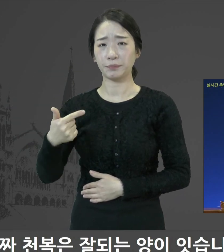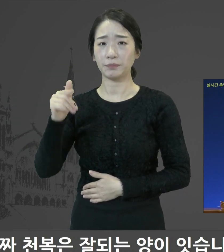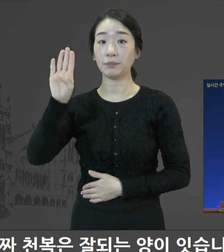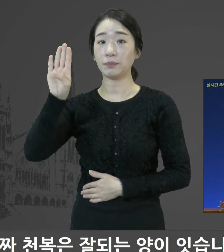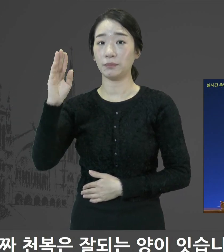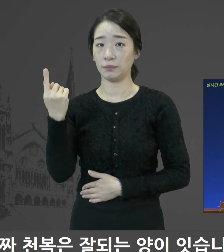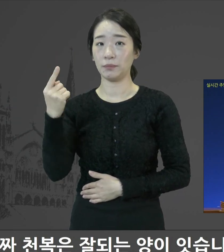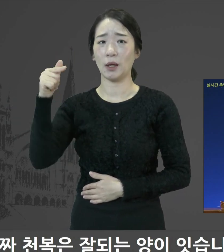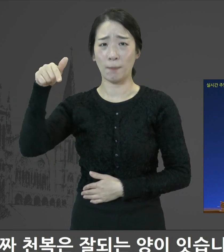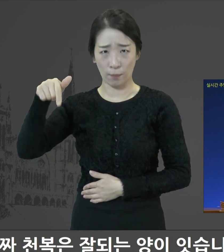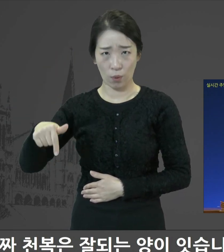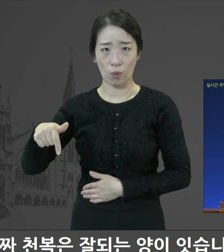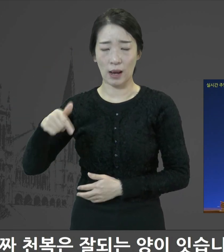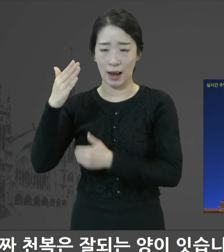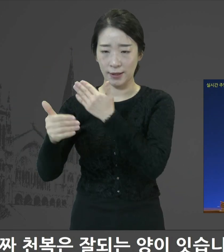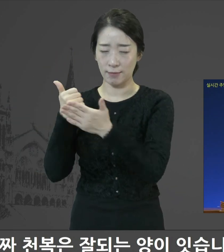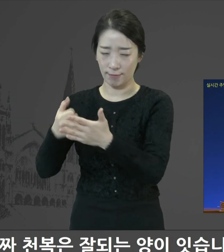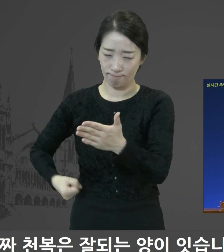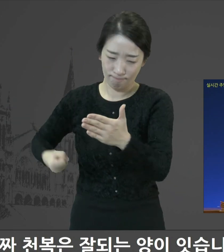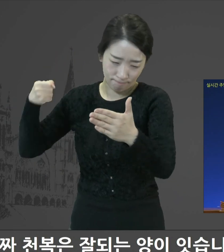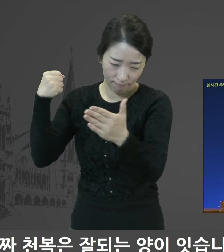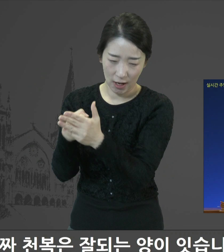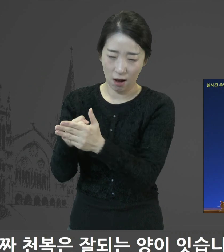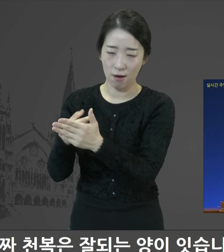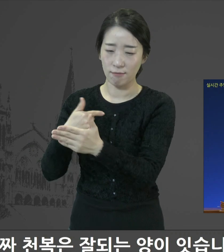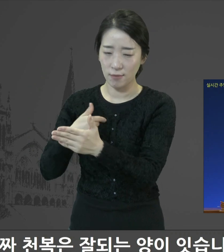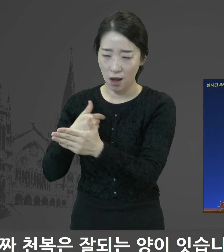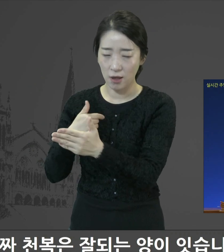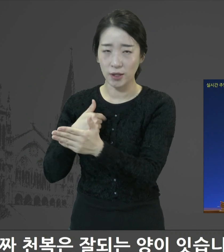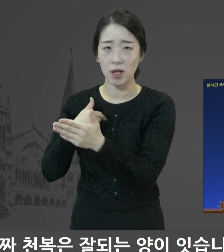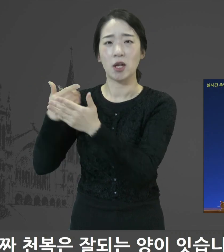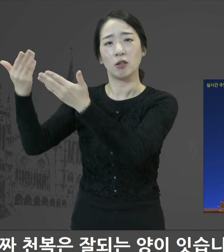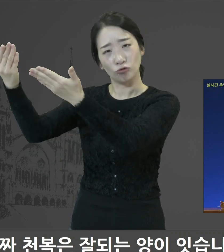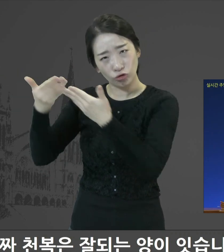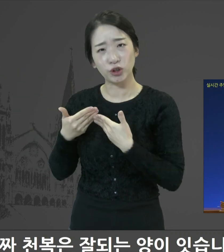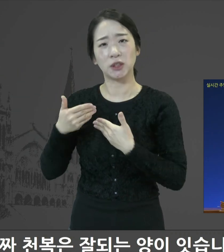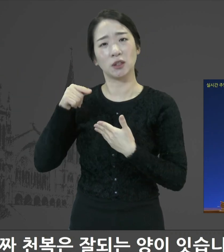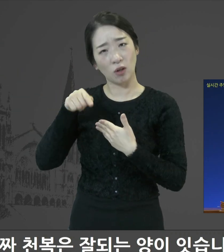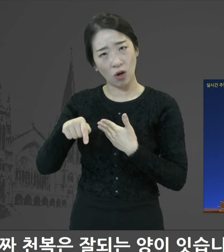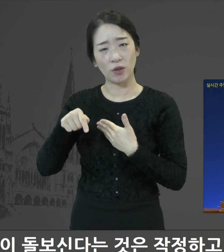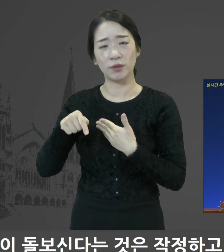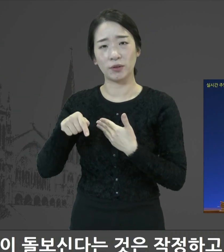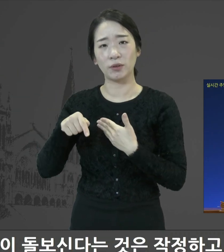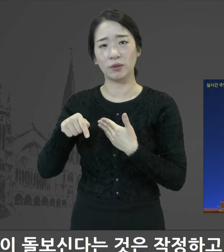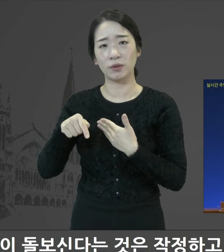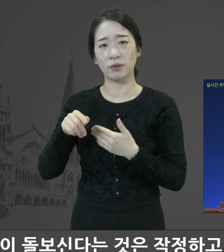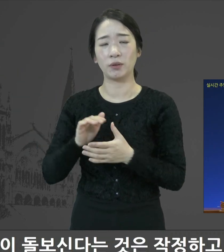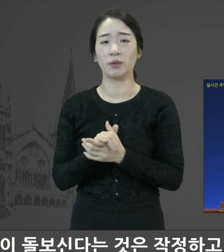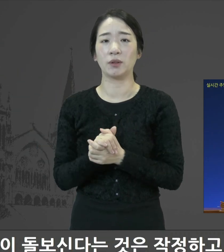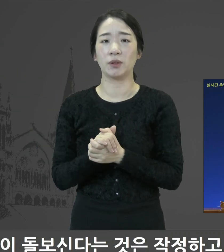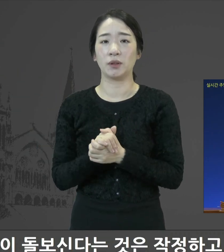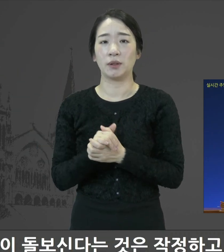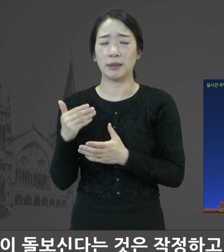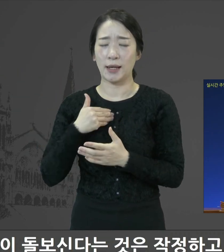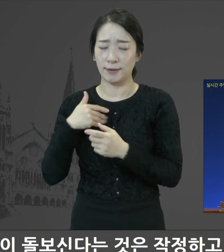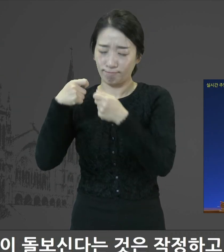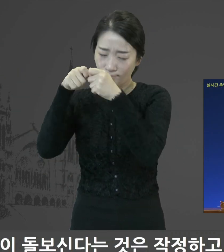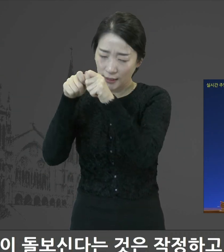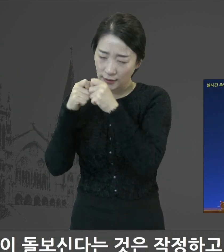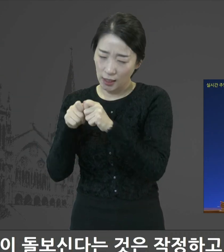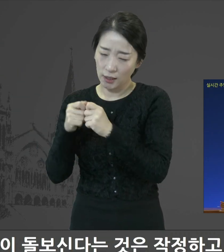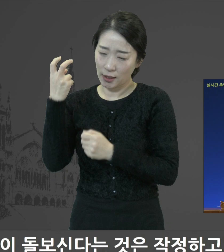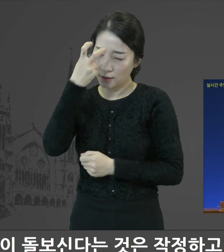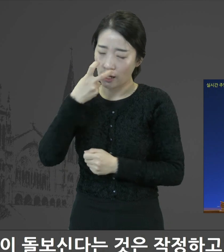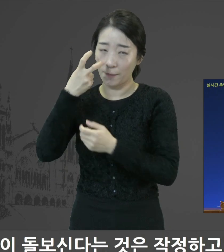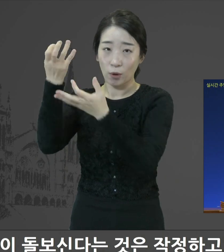작심하시고 주려고 작정하고 다가와서 뭘 줄까라고 자세히 살펴보는 게 돌보시는 겁니다. 이게